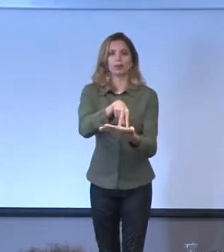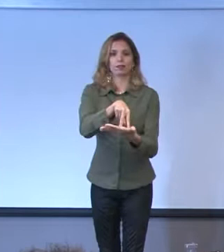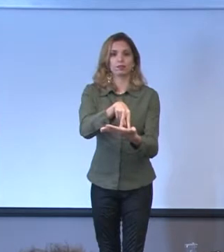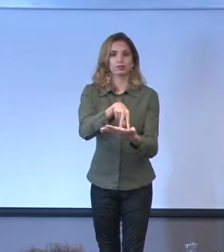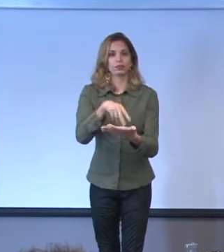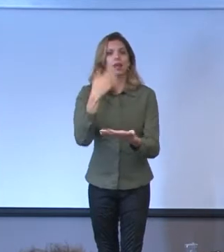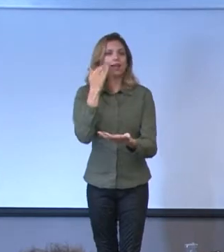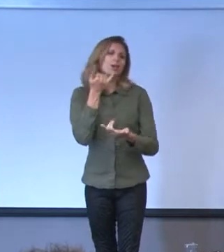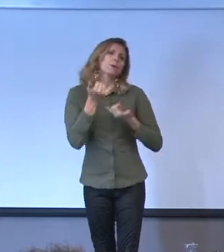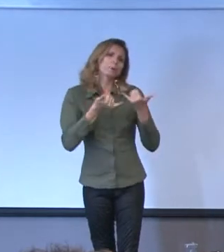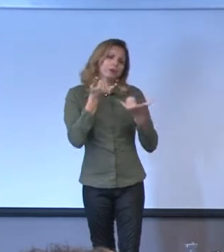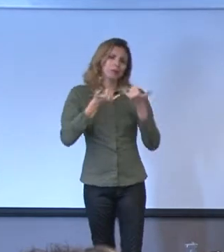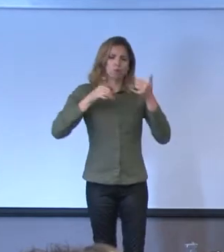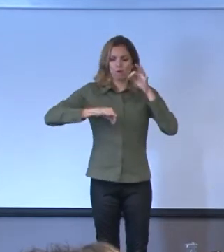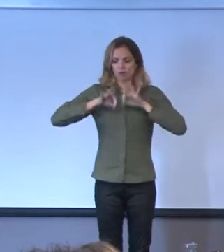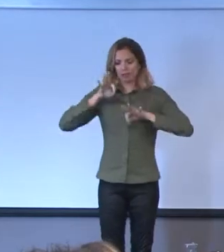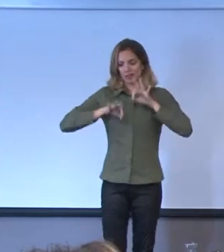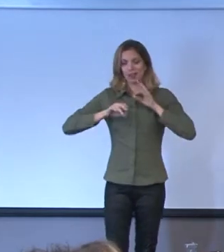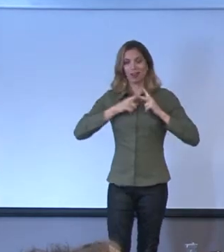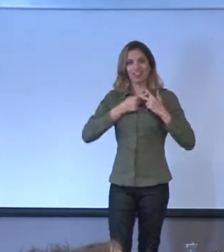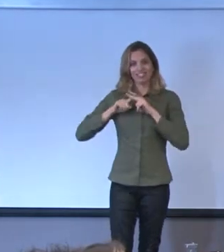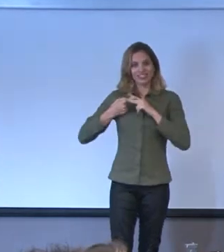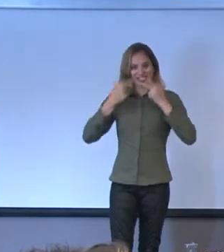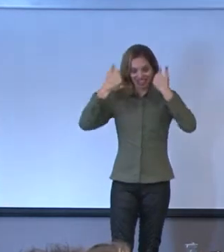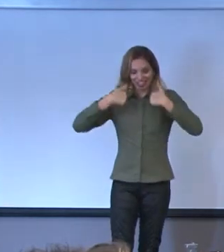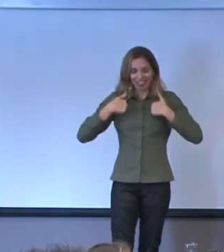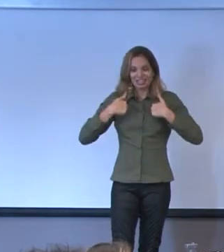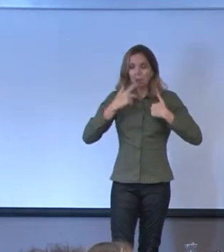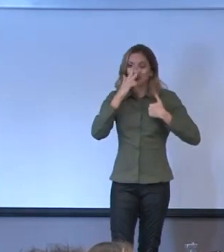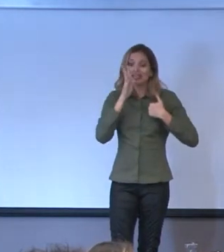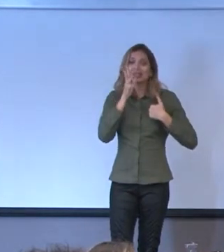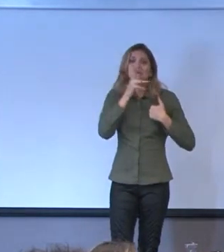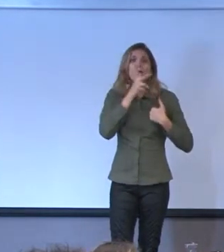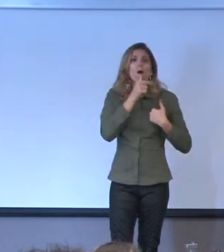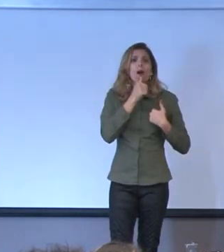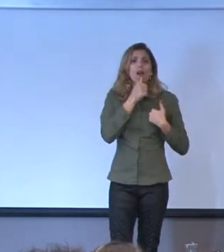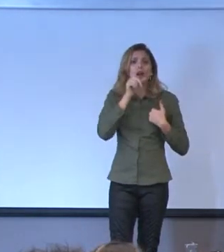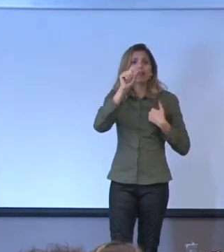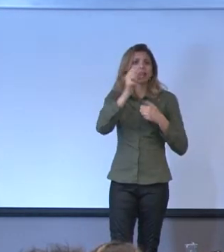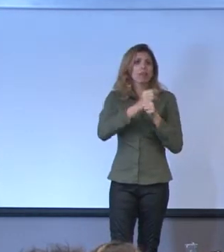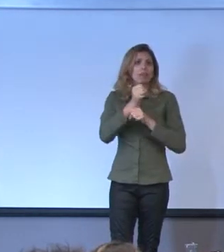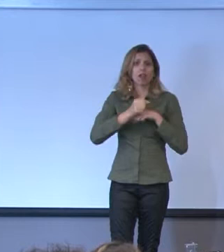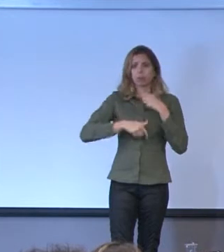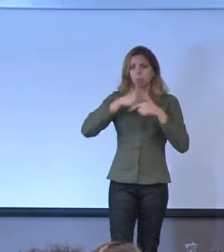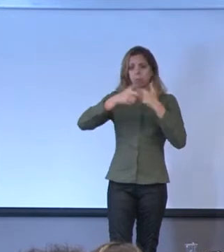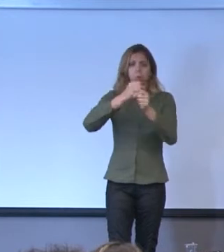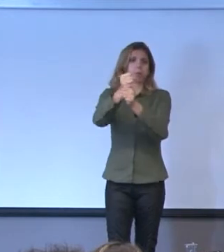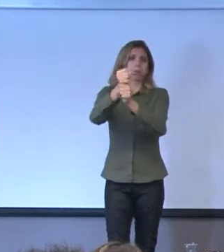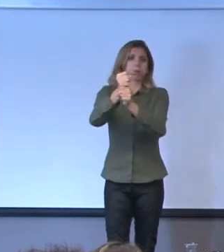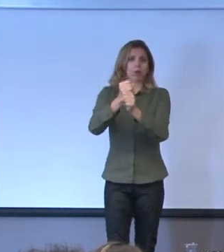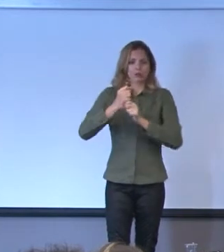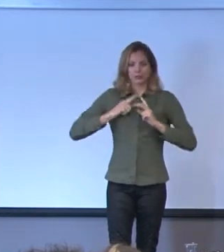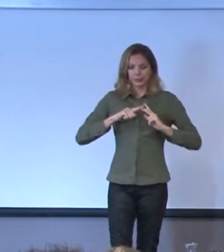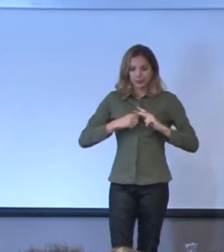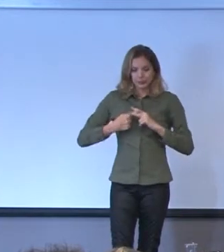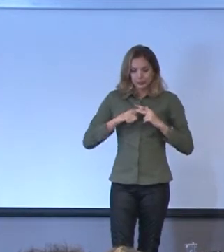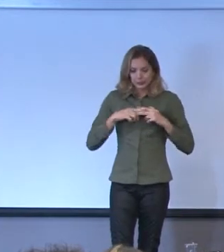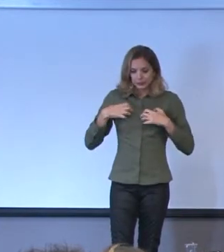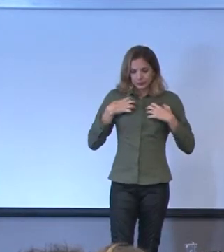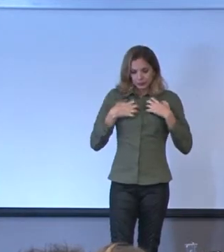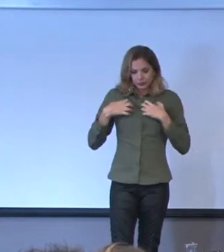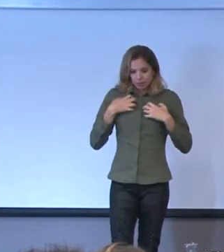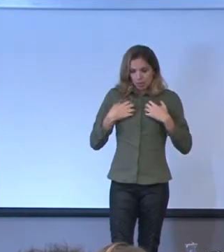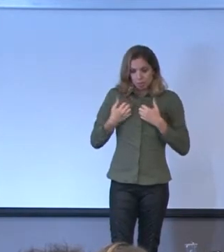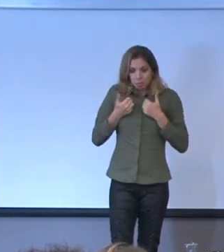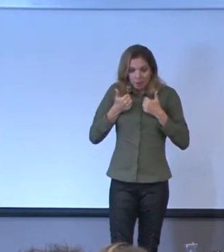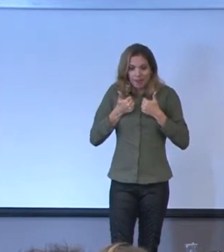costumo brincar, você vai demorar, às vezes, décadas para conseguir se ajustar, para estar bem para ir para a escola, para estar